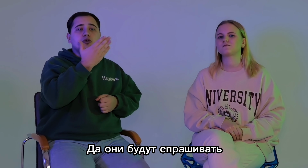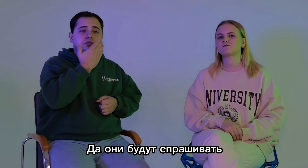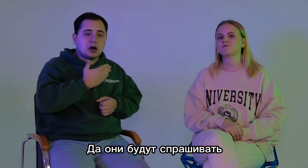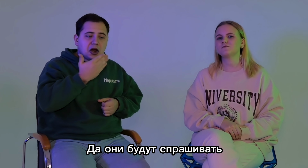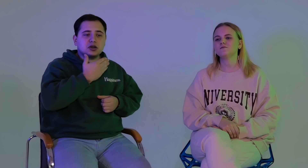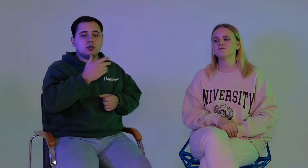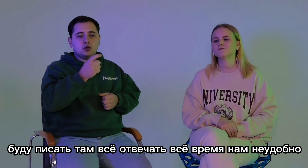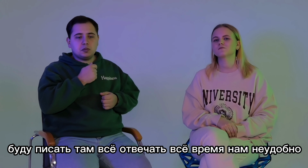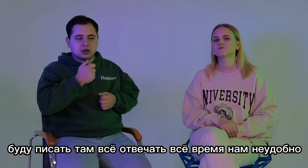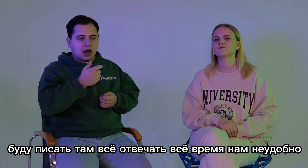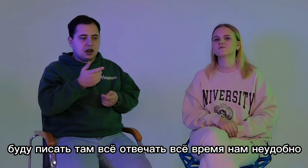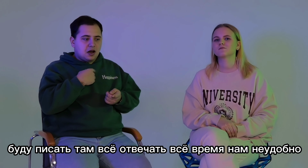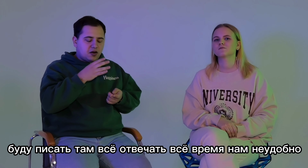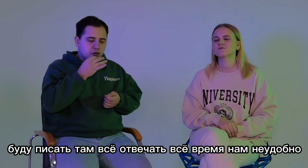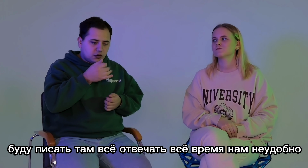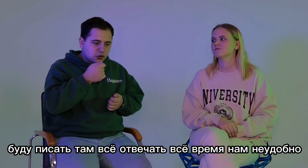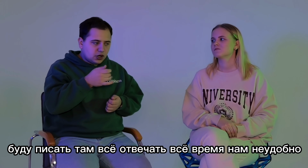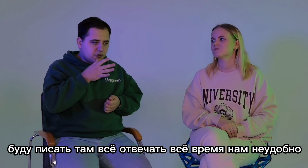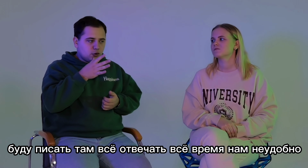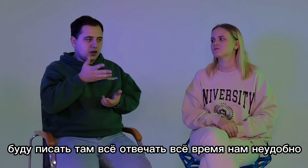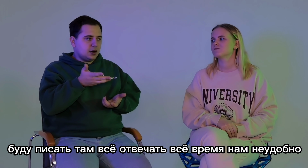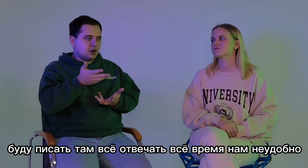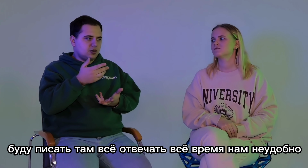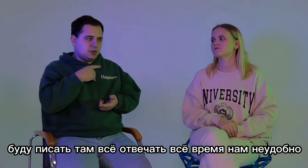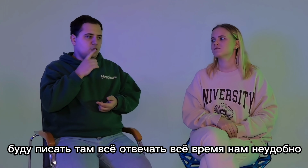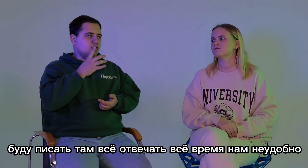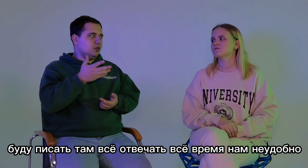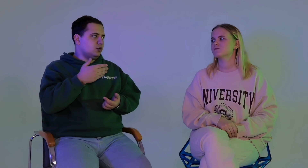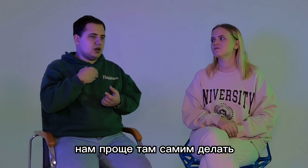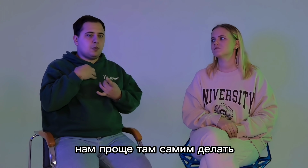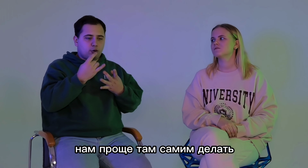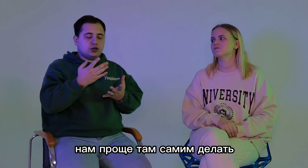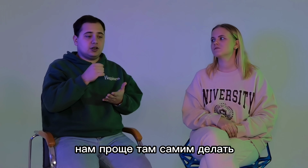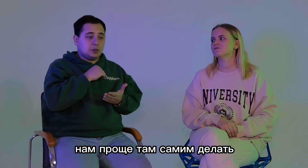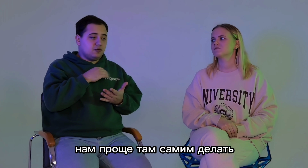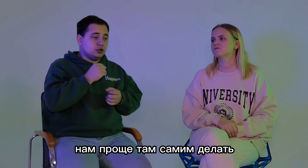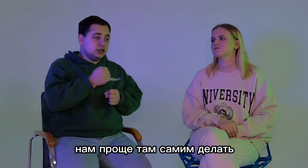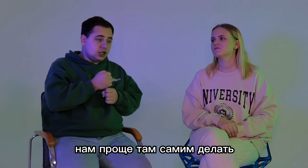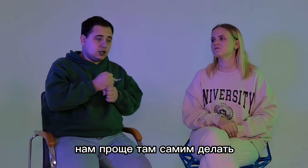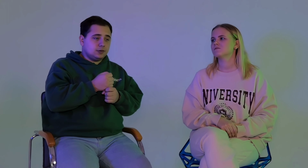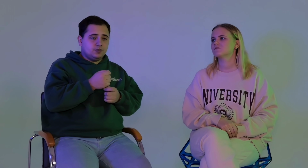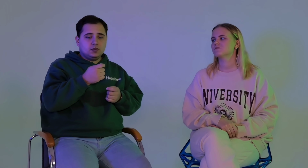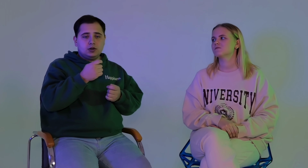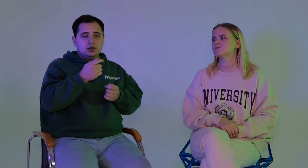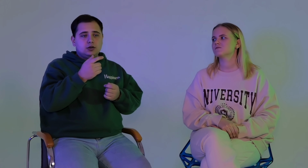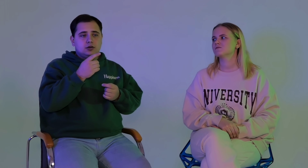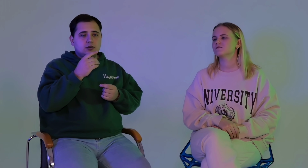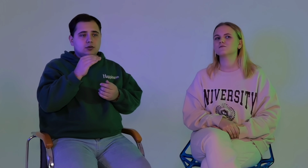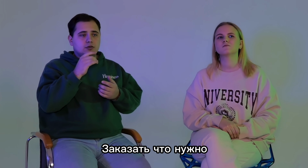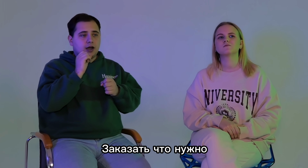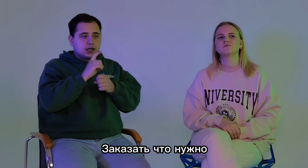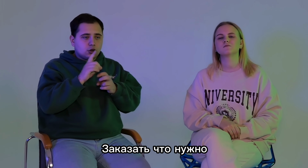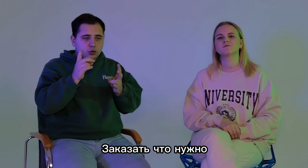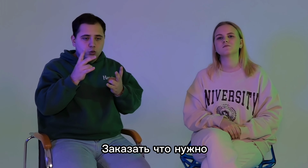будут спрашивать, будут писать, нам все отвечать все время, нам неудобно, то есть нам проще самим все сделать, заказать, что